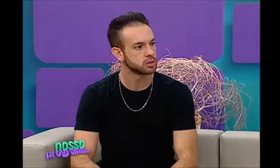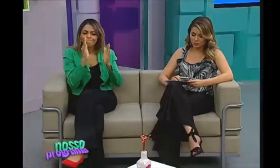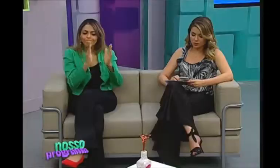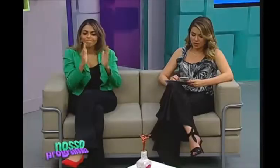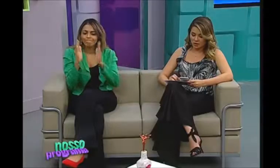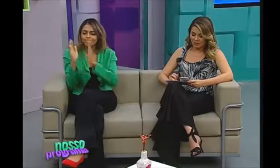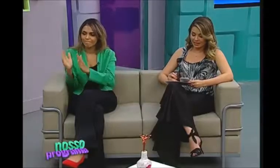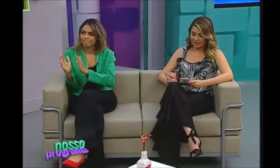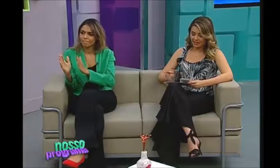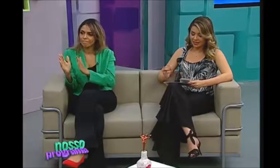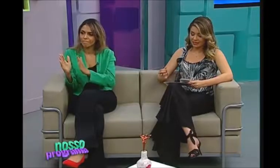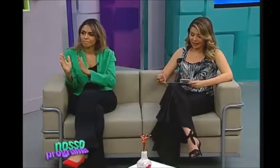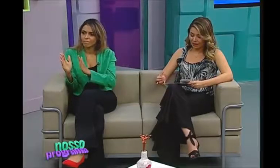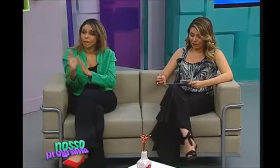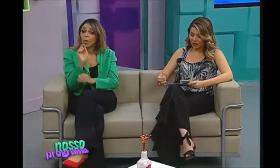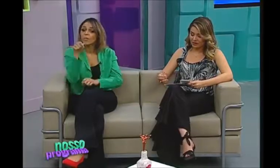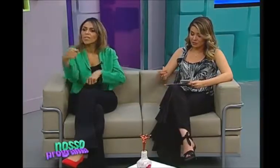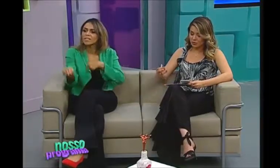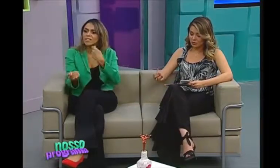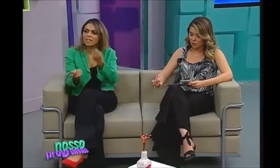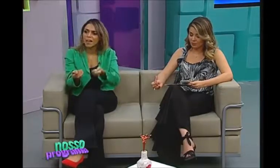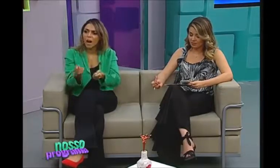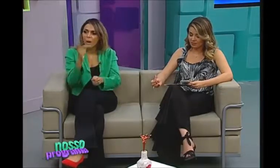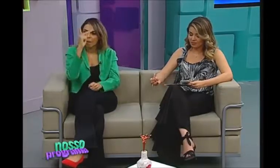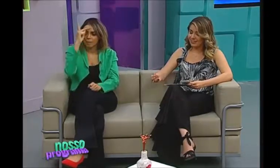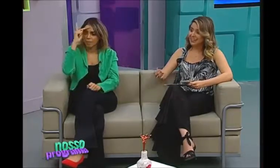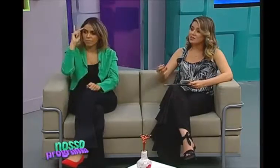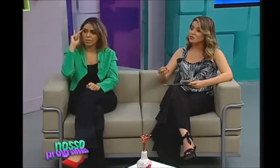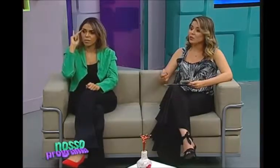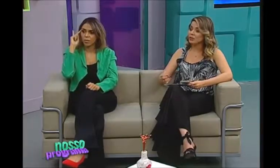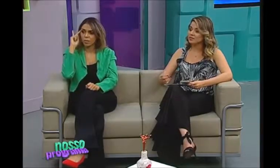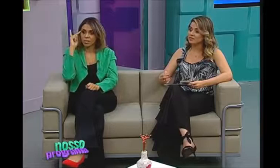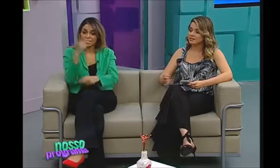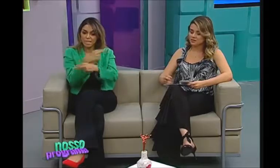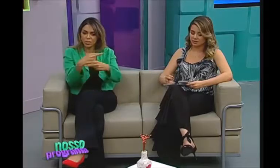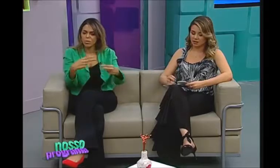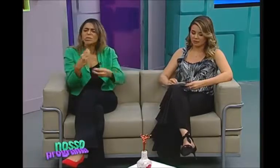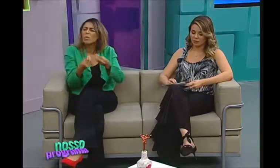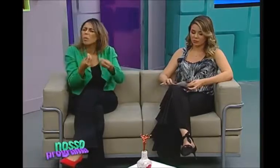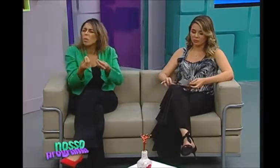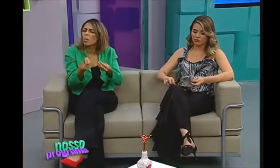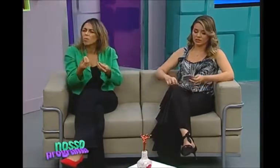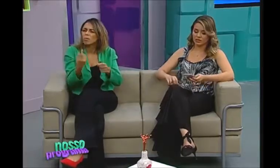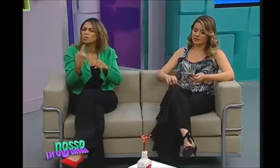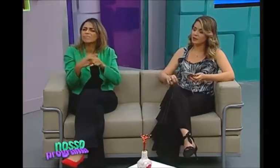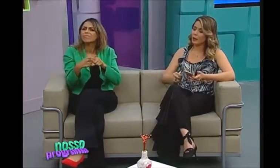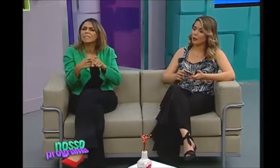utilizados para dar sinal às pessoas e às coisas? É a Paola Oliveira aqui de São Paulo.